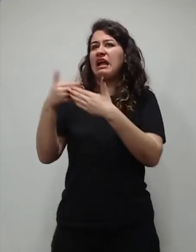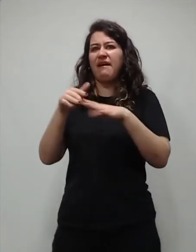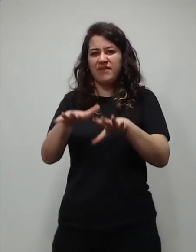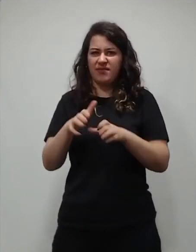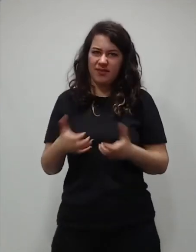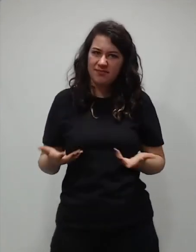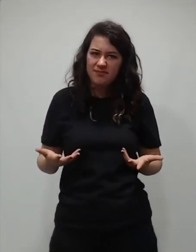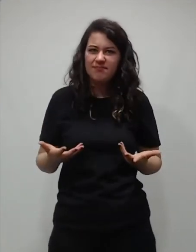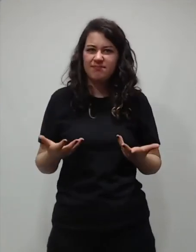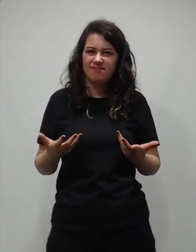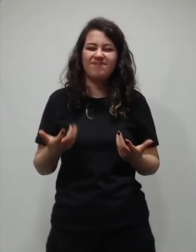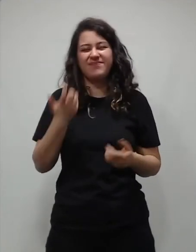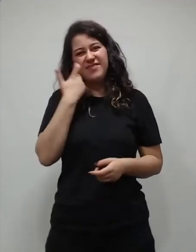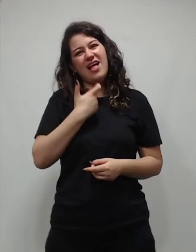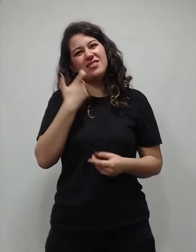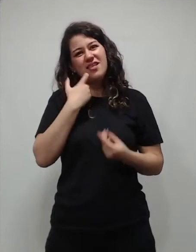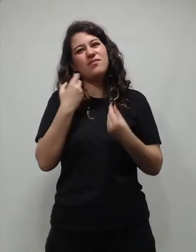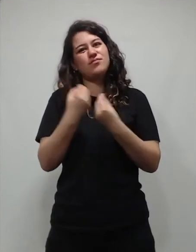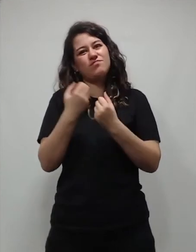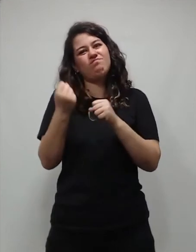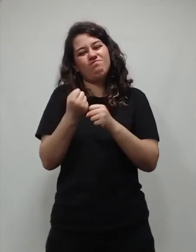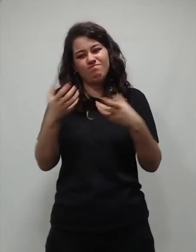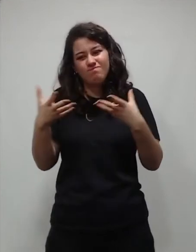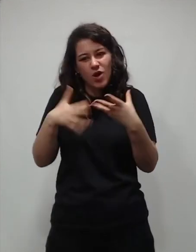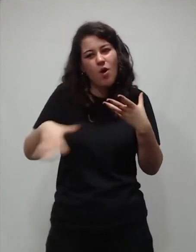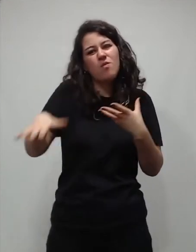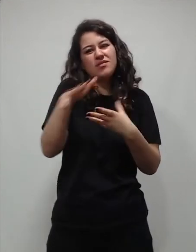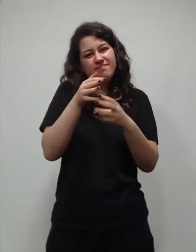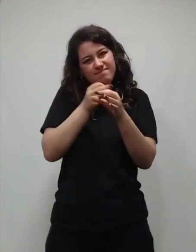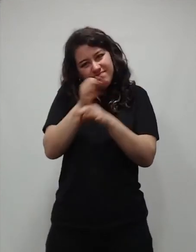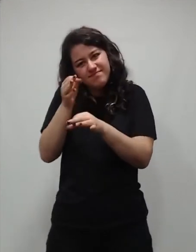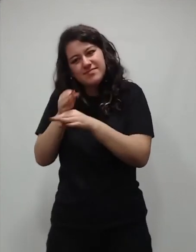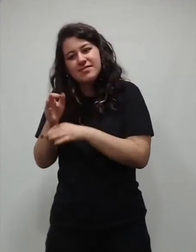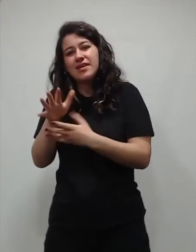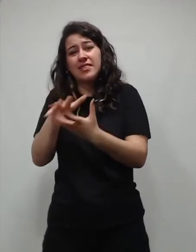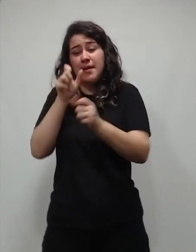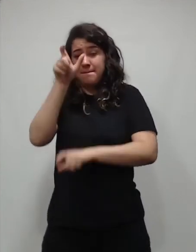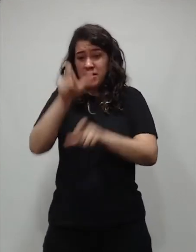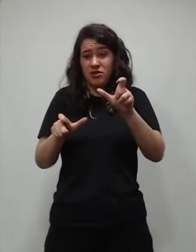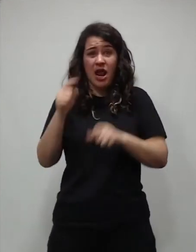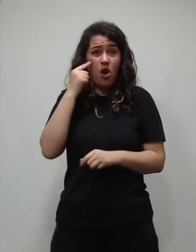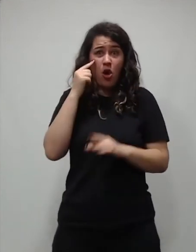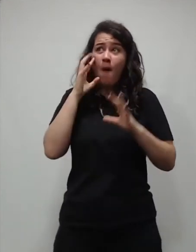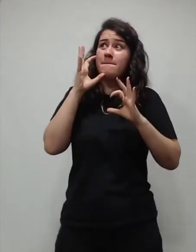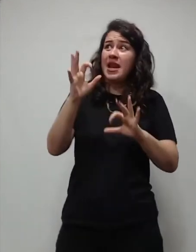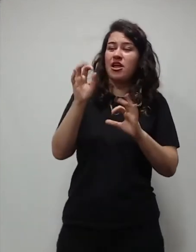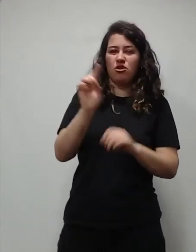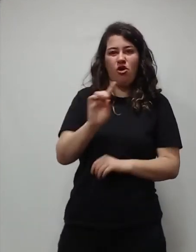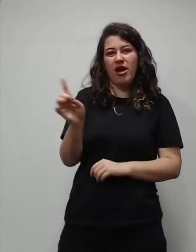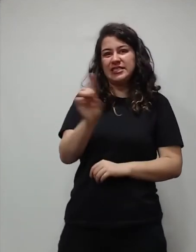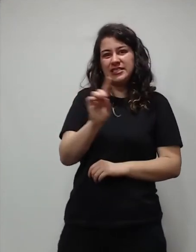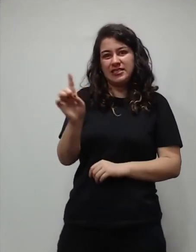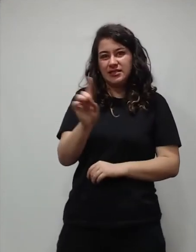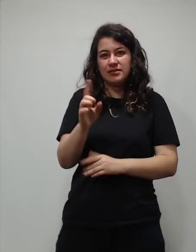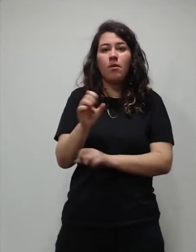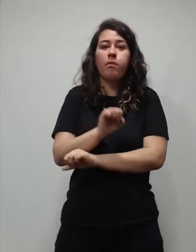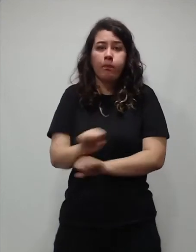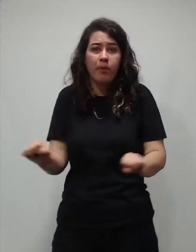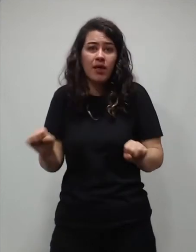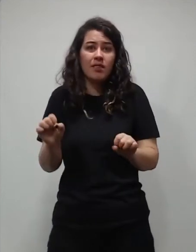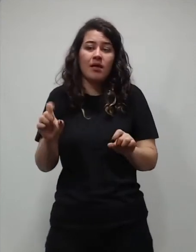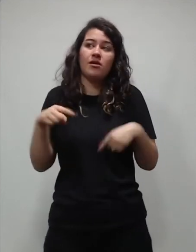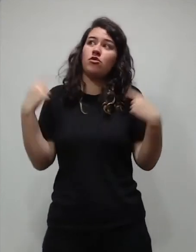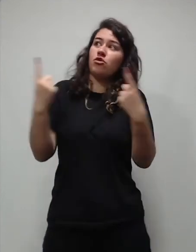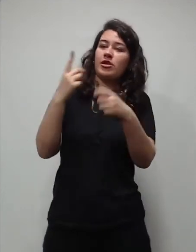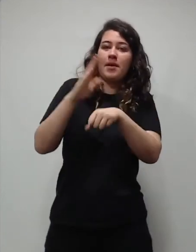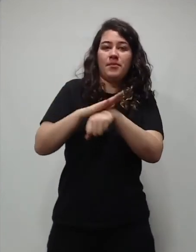Entonces, hay mucho para trabajar en la comunidad para entender que los locos no son peligrosos y que es responsabilidad de